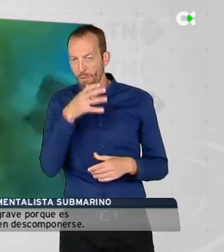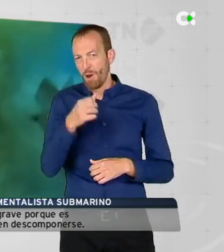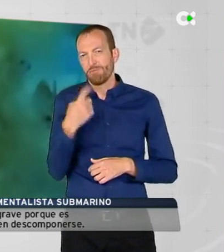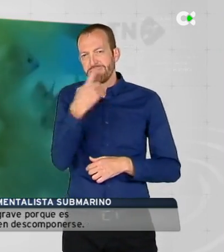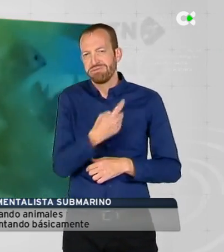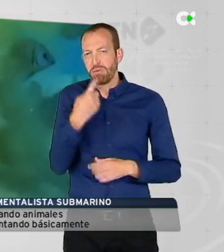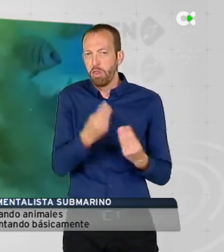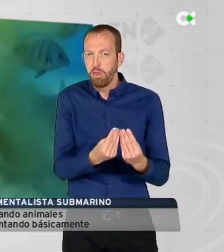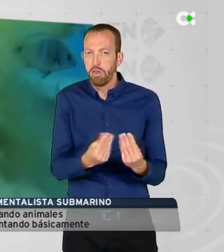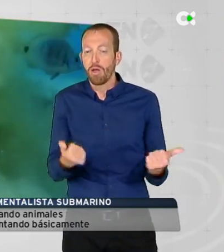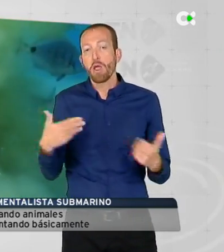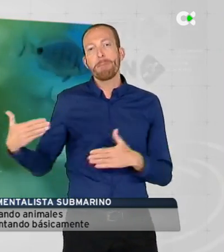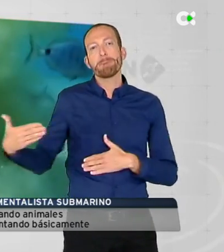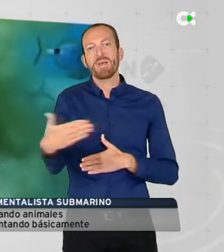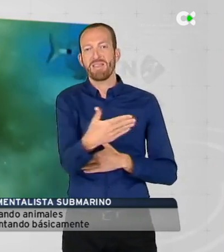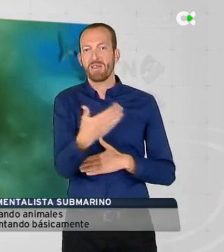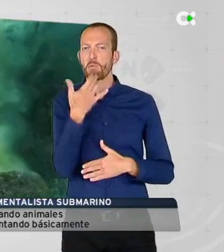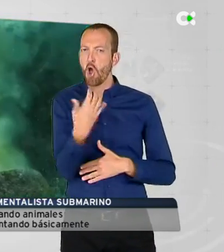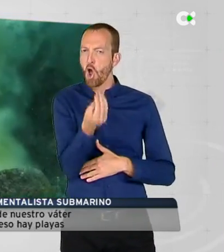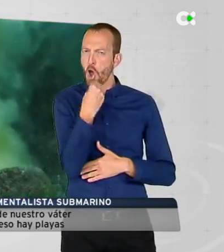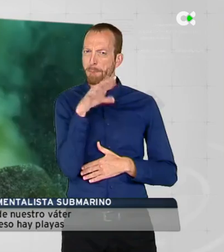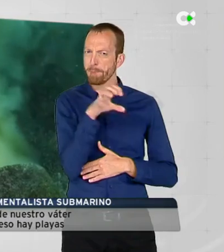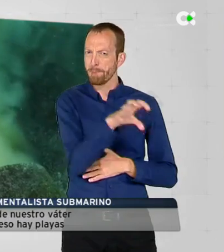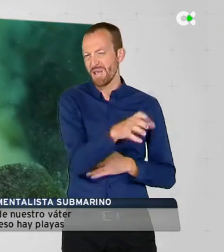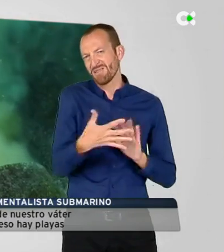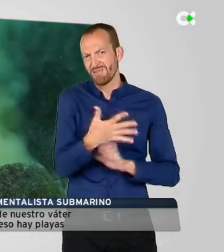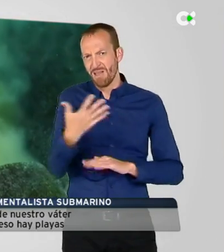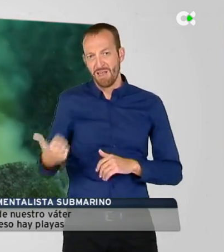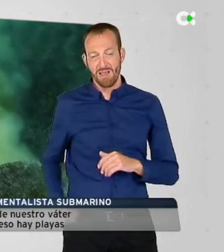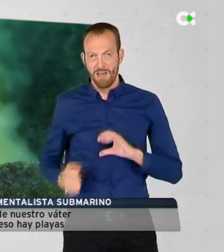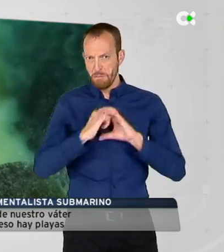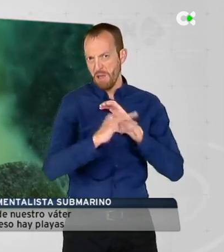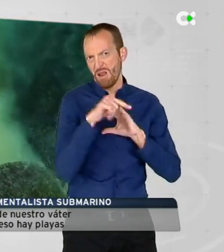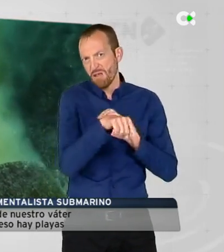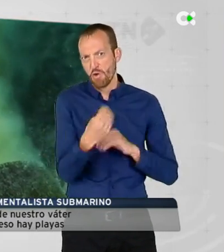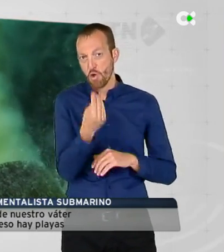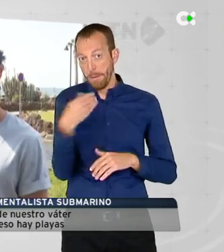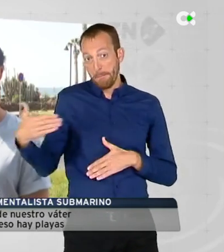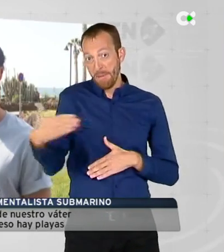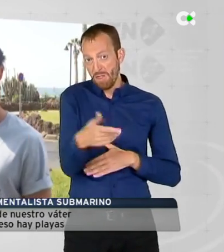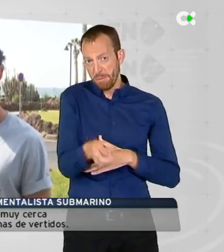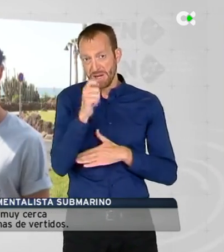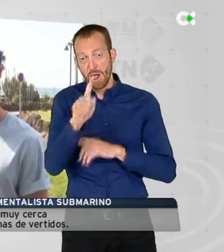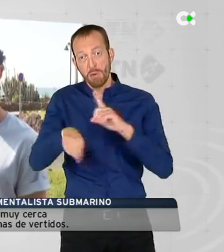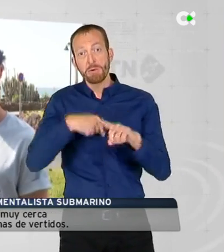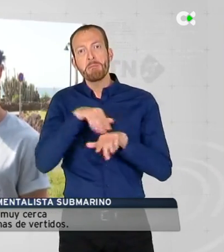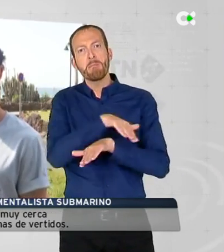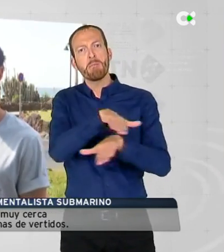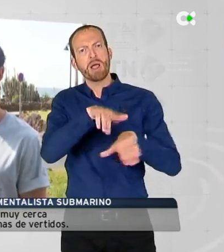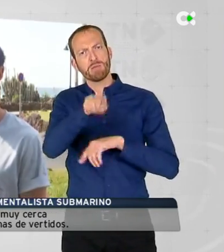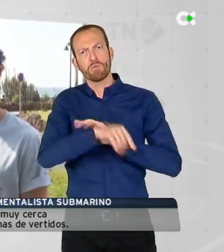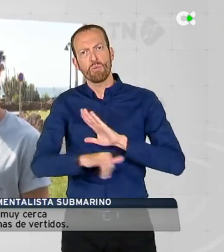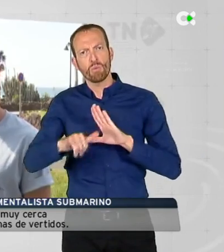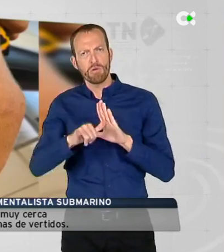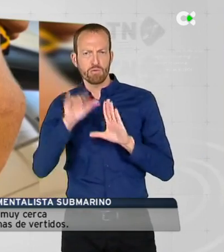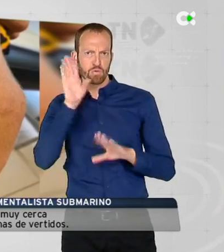descomponerse. Se están pescando animales que se están alimentando básicamente de lo que sale de nuestro váter y además de eso que hay playas que están muy cerca de